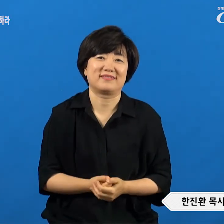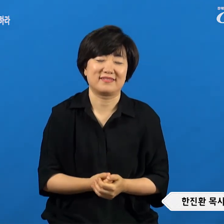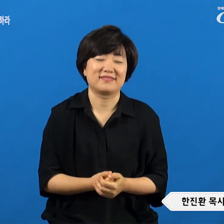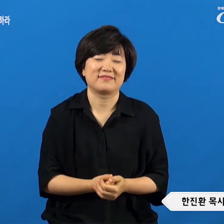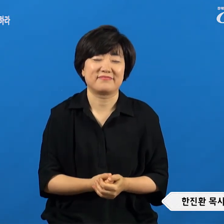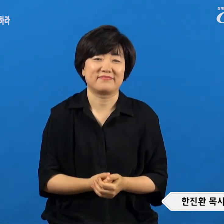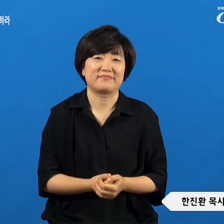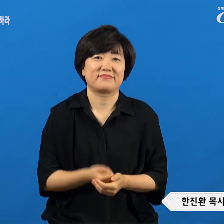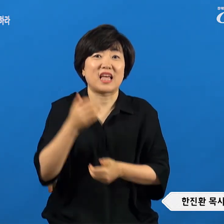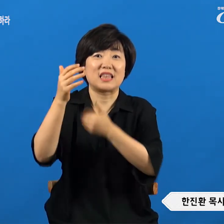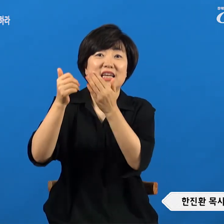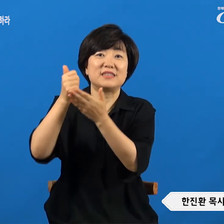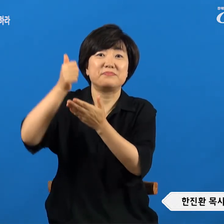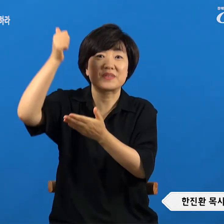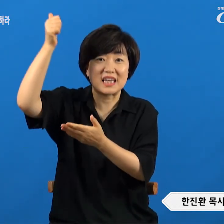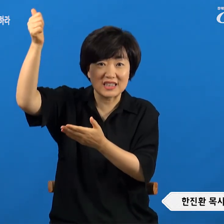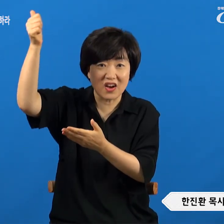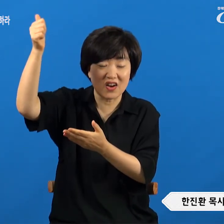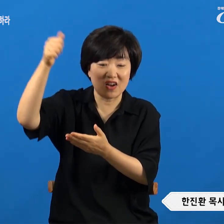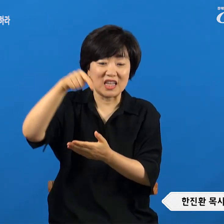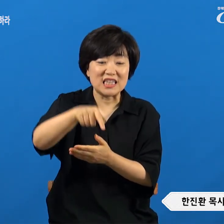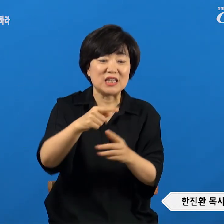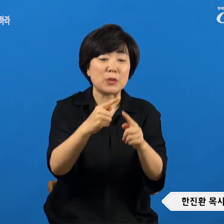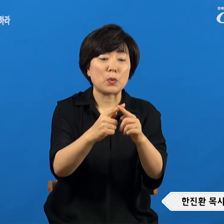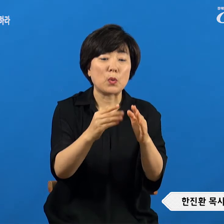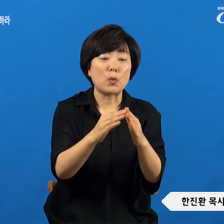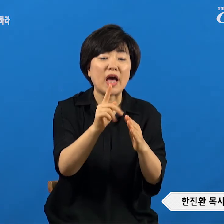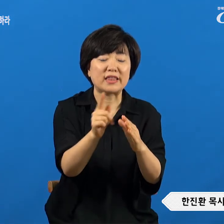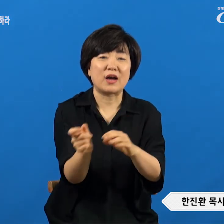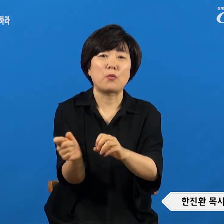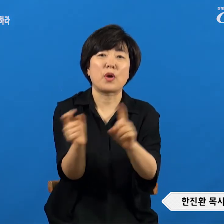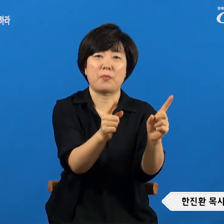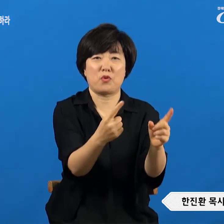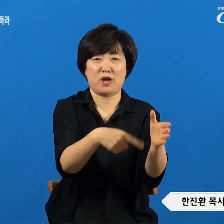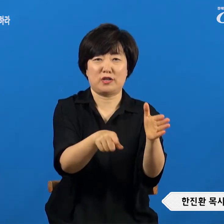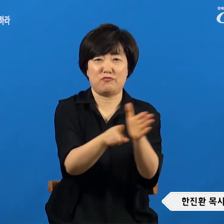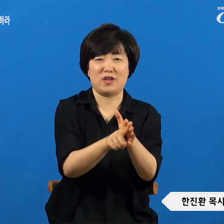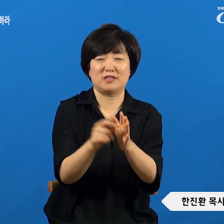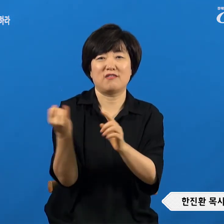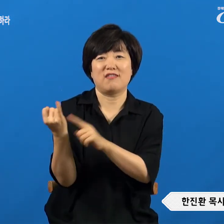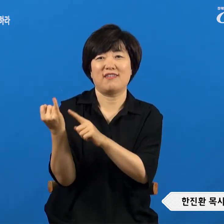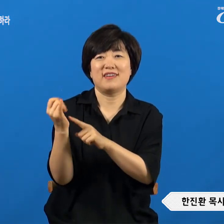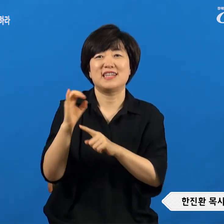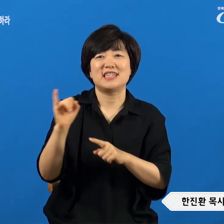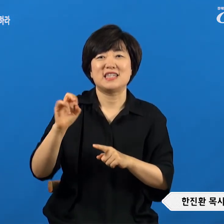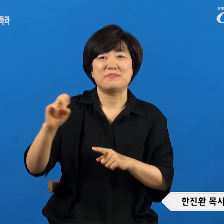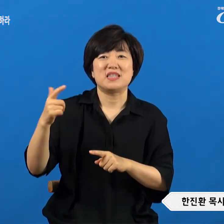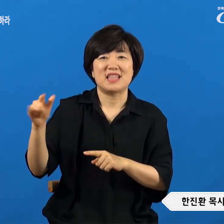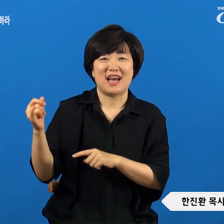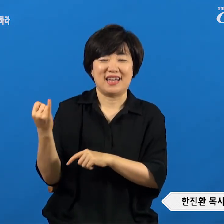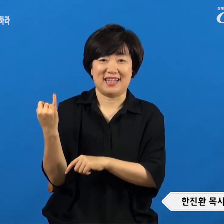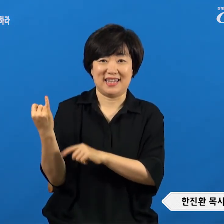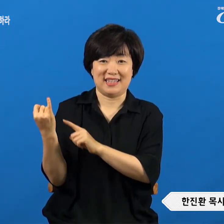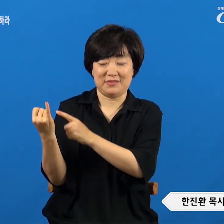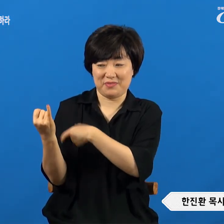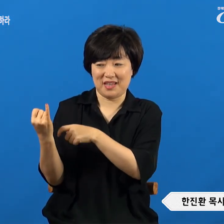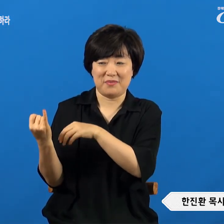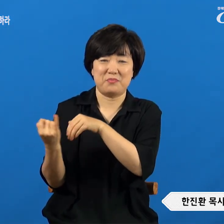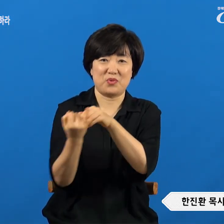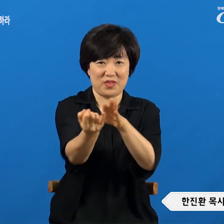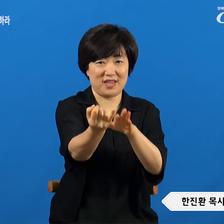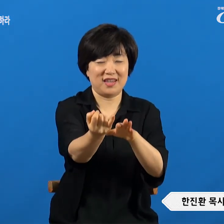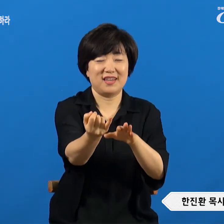하나님께서 그 교회 하나를 회복시키기 위해서 이민아 집사를 그곳에 보낸 것입니다.